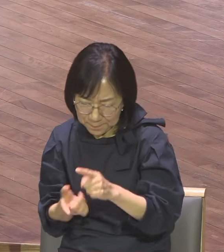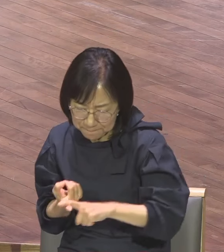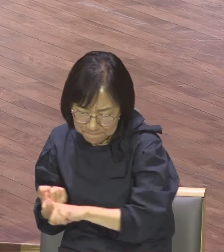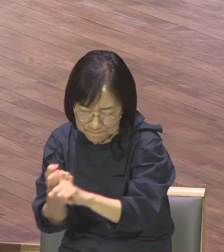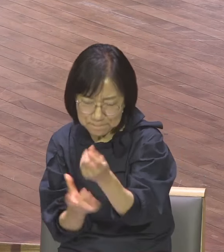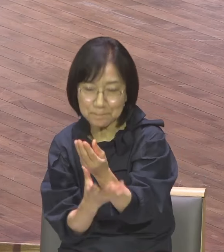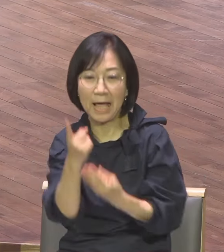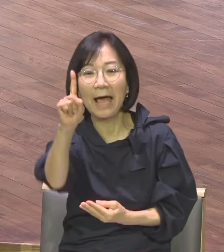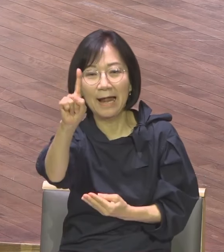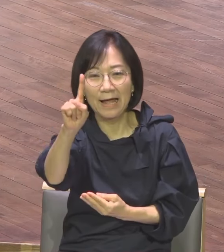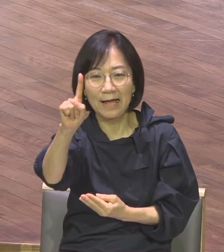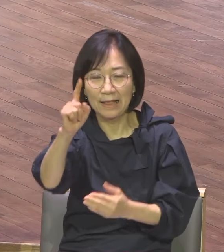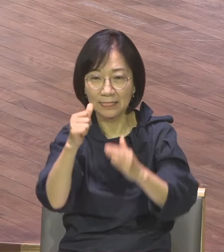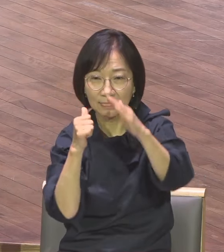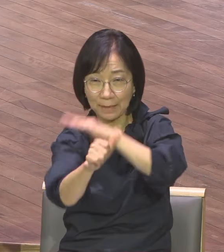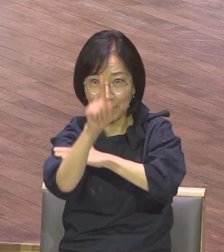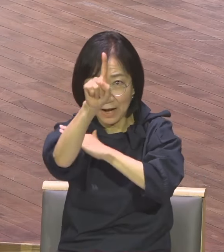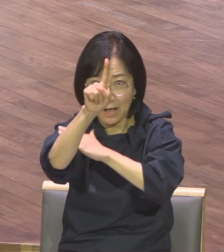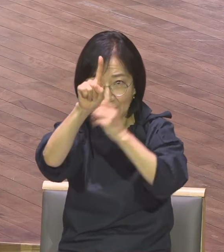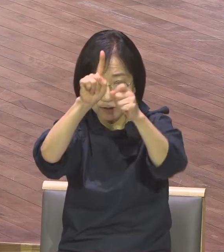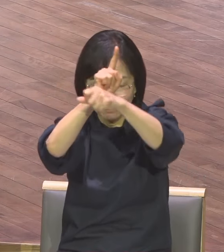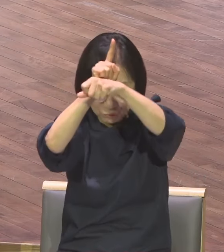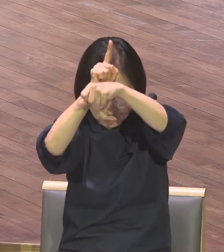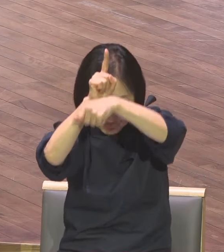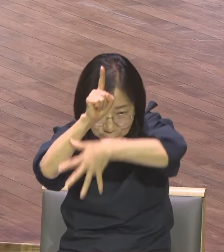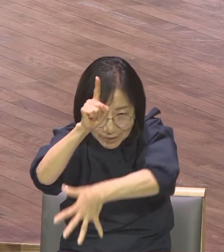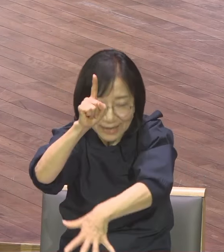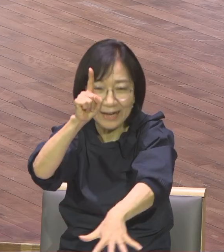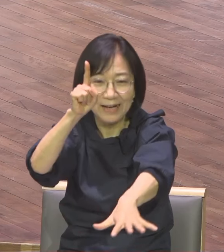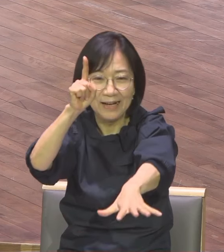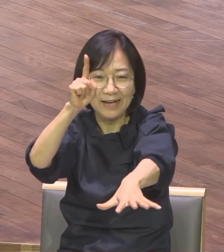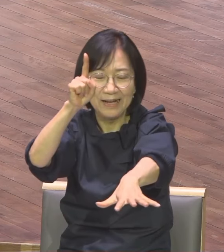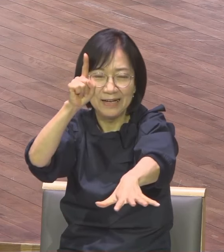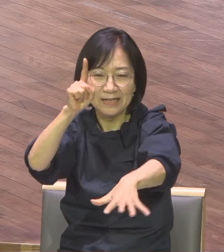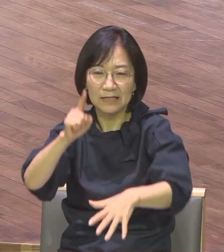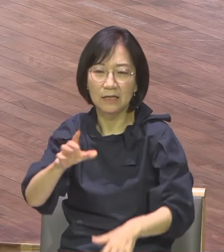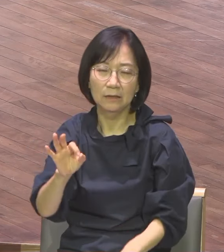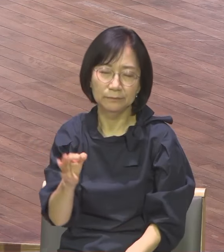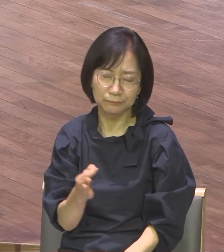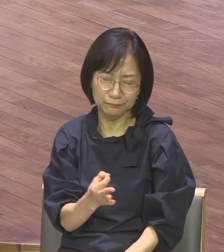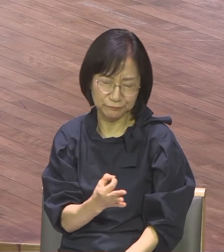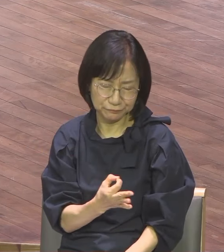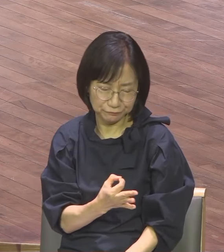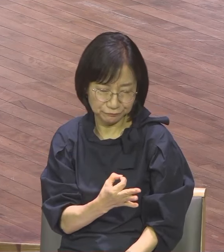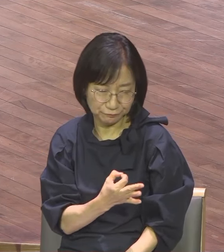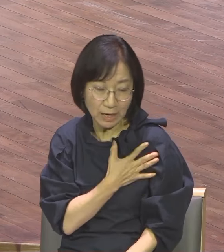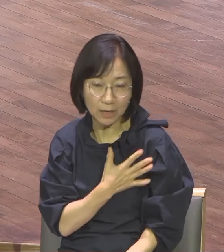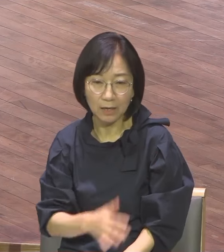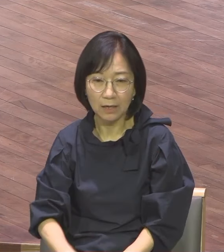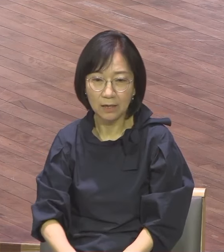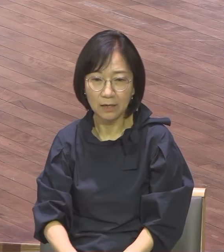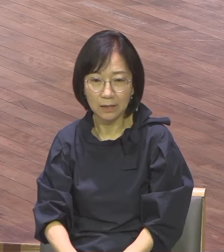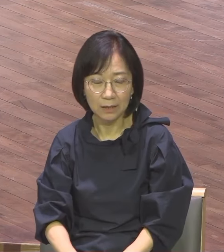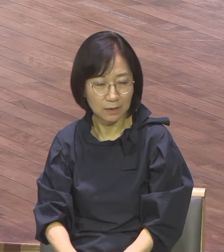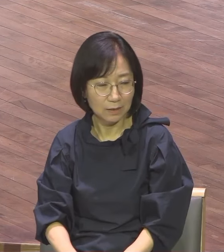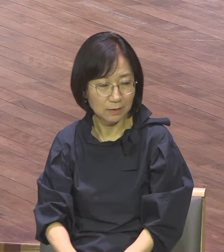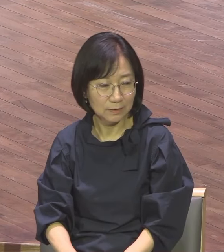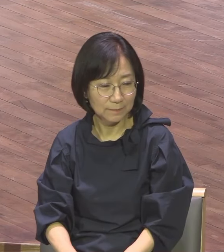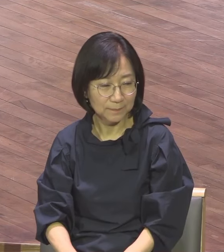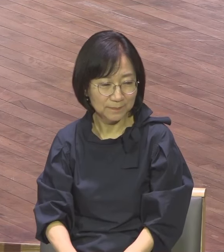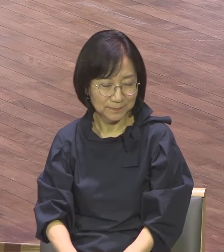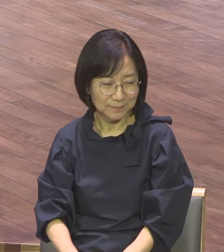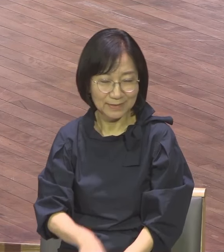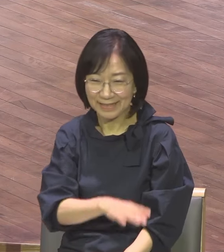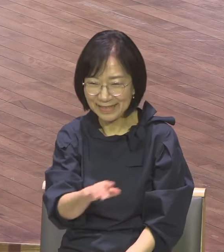하나밖에 없어요. 얼마나 힘 있겠어요. 얼마나 돈이 많겠어요. 전 세계가 다 모든 이 보통 개신교는 안 그렇잖아요.